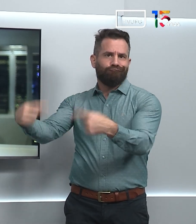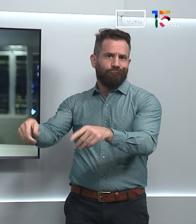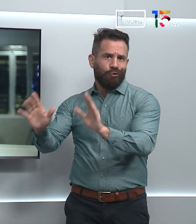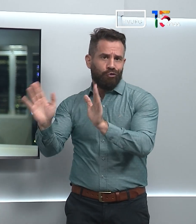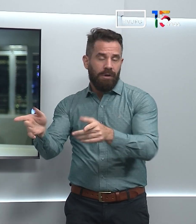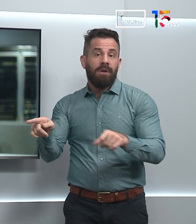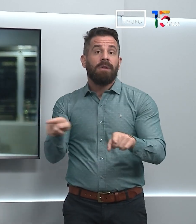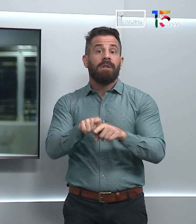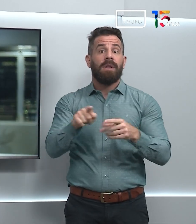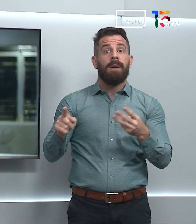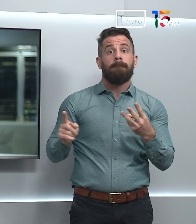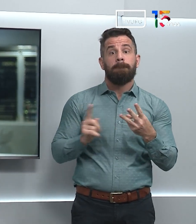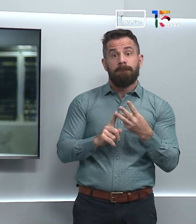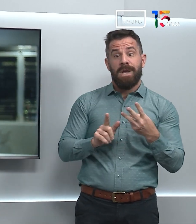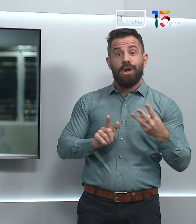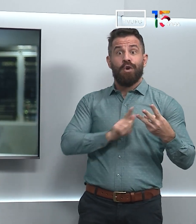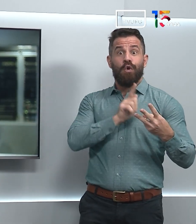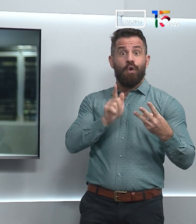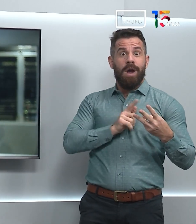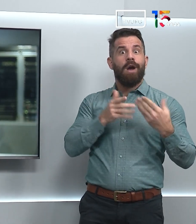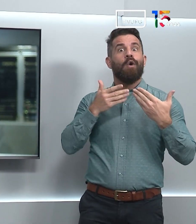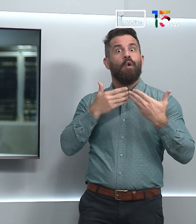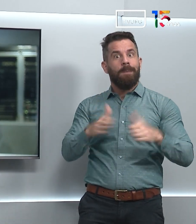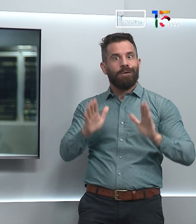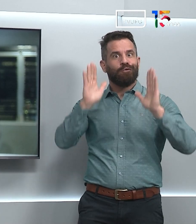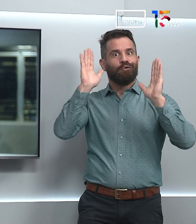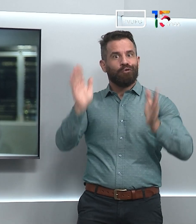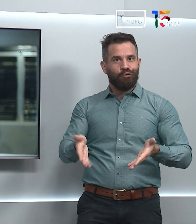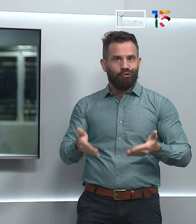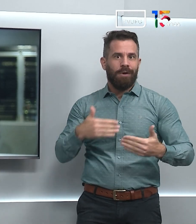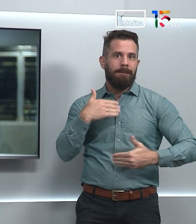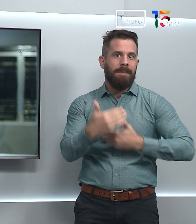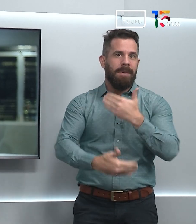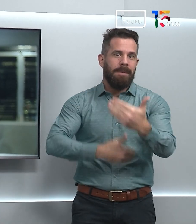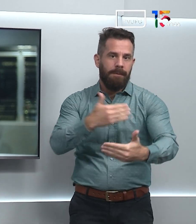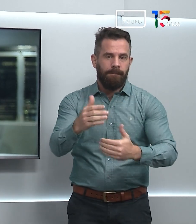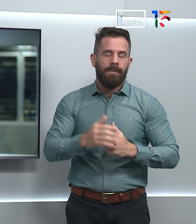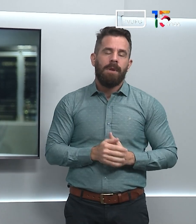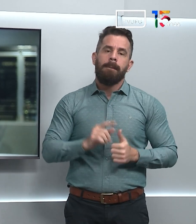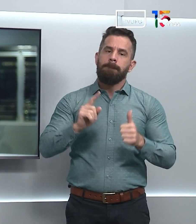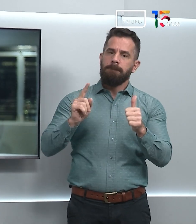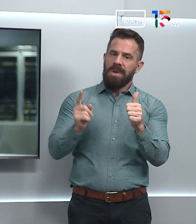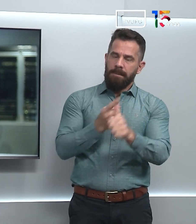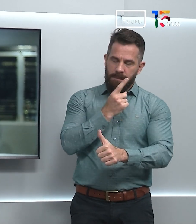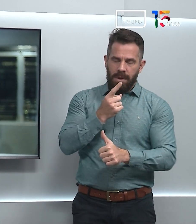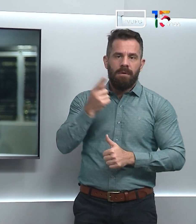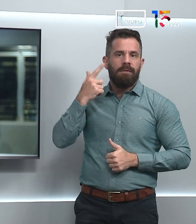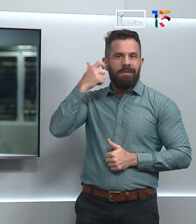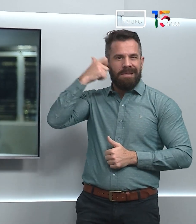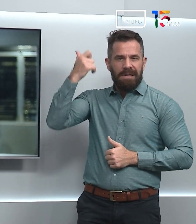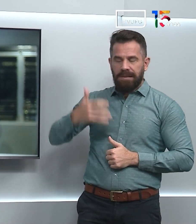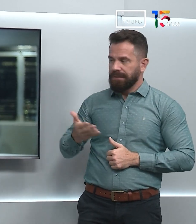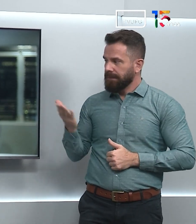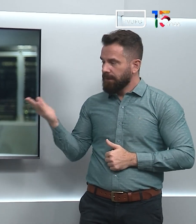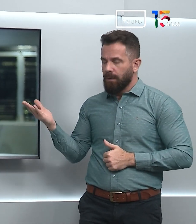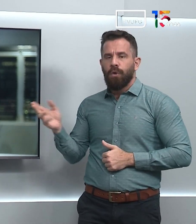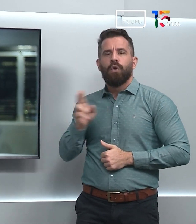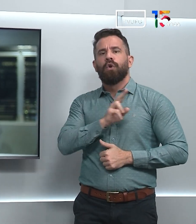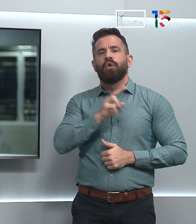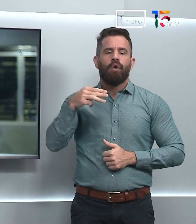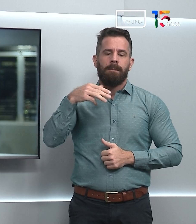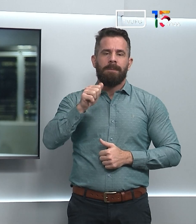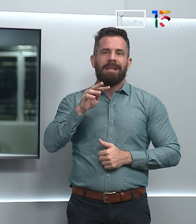de Futebol. Antes de mais nada, pensando em nosso público cego e de baixa visão, vou me descrever. Meu nome é